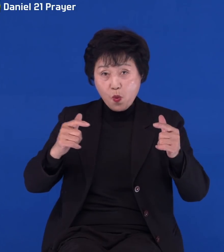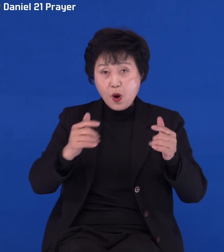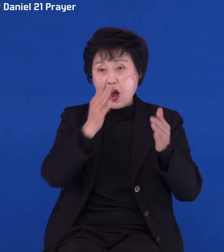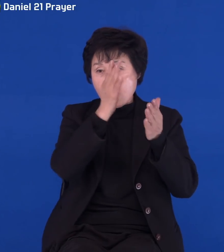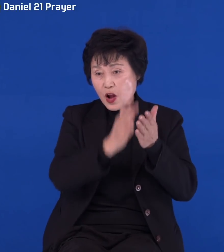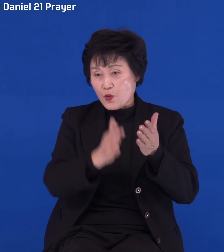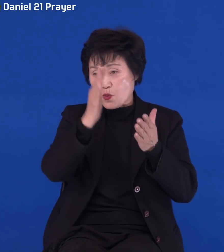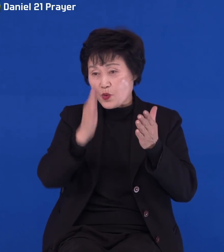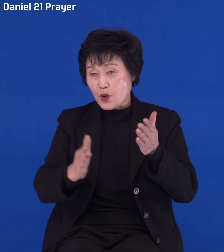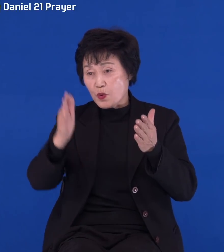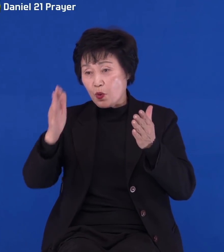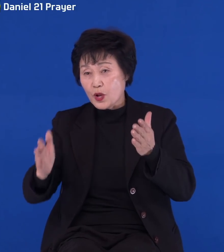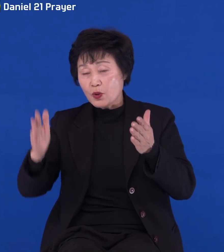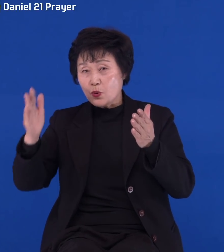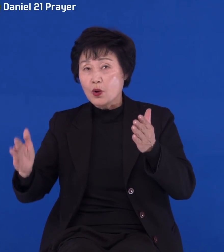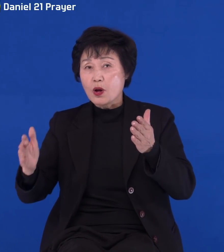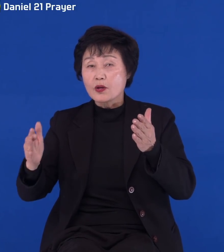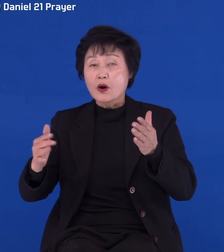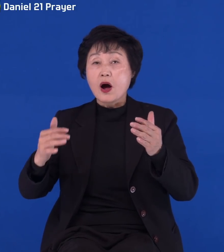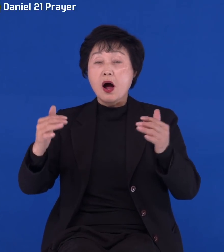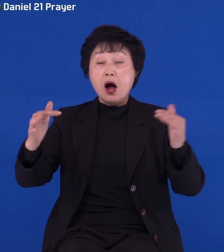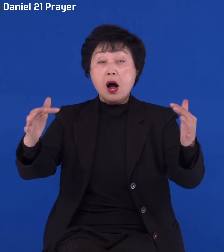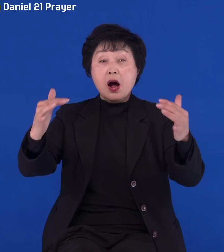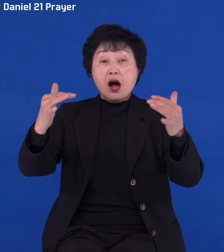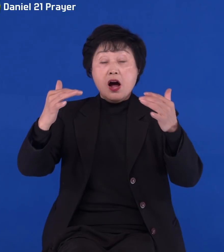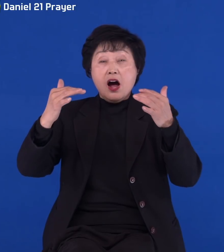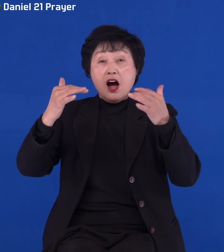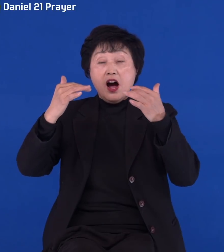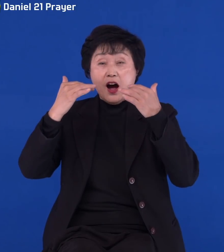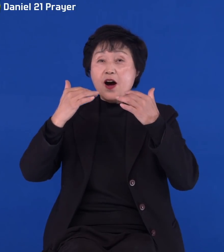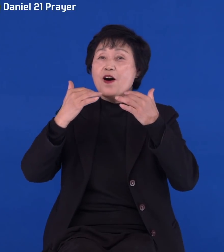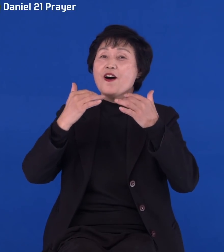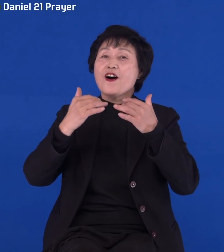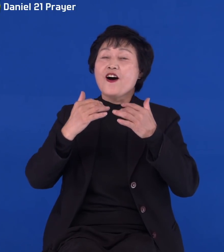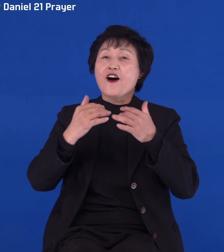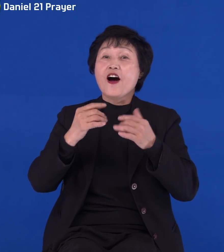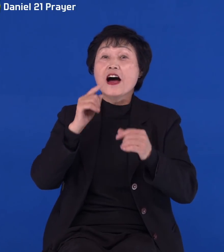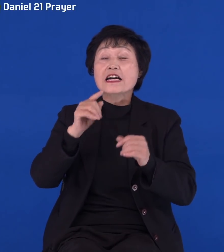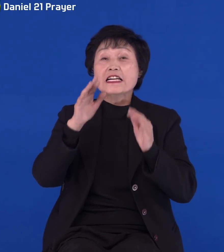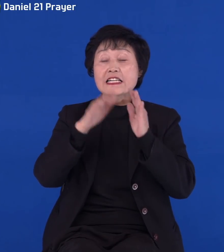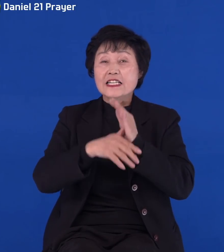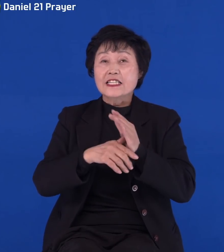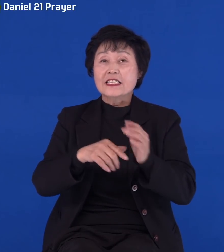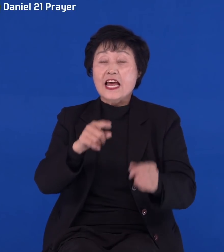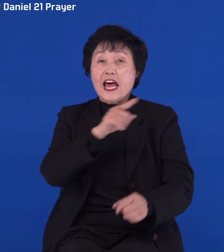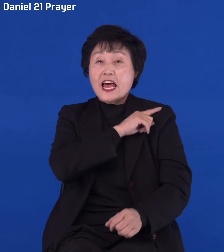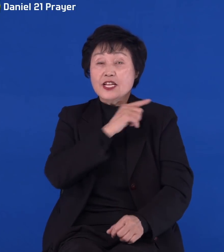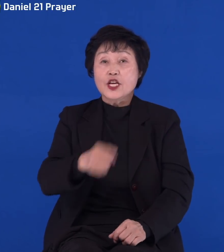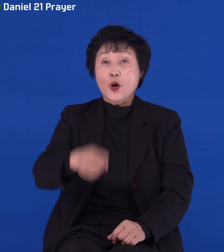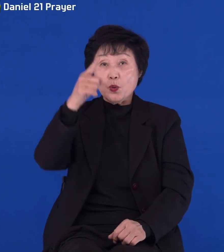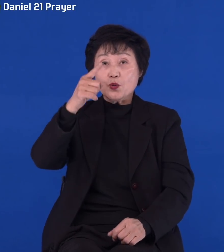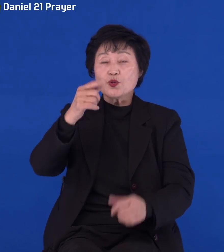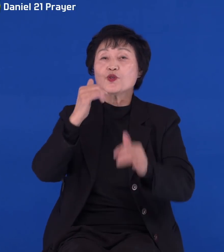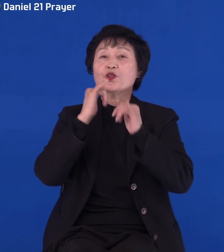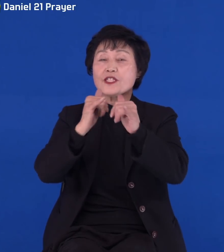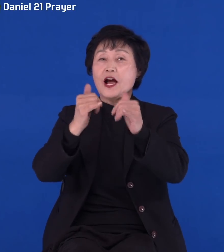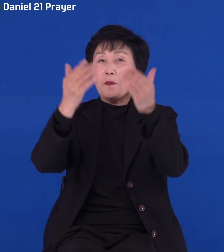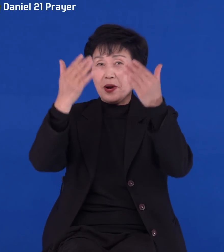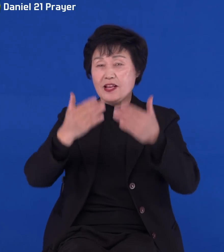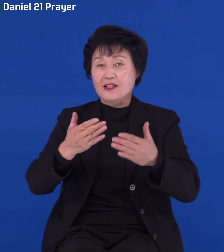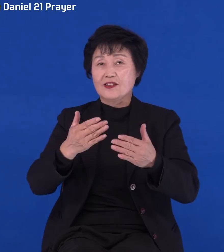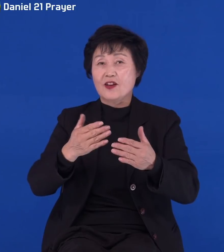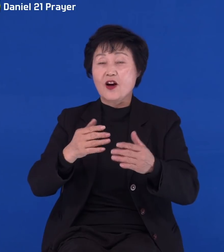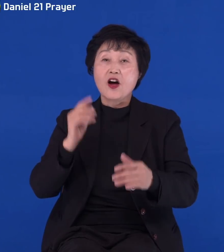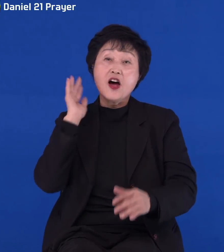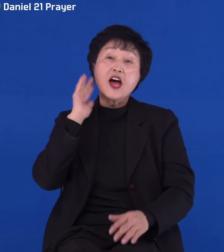거예요. 너무 많이 보내주신 거예요. 그해 연말에 전남 노회에서 최우수 교사상을 받은데 저희 어머님 행동이 참 이상해요. 국무총리상, 대통령상